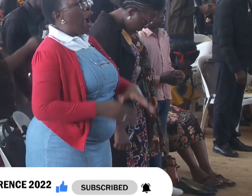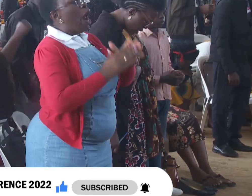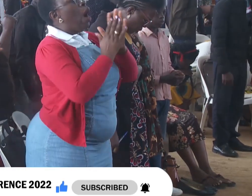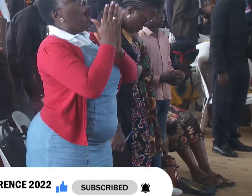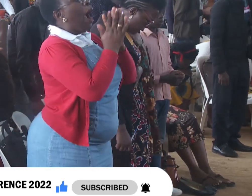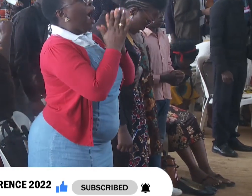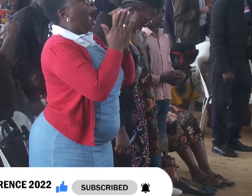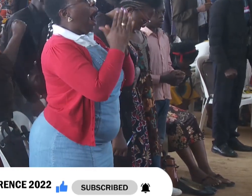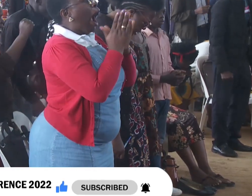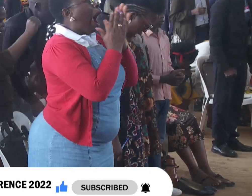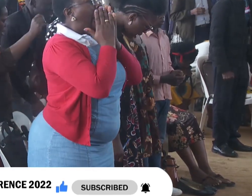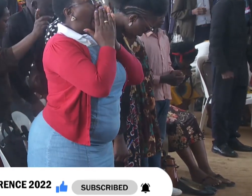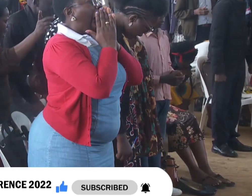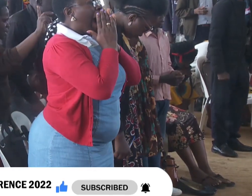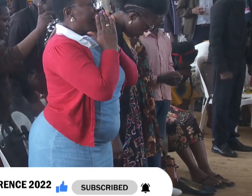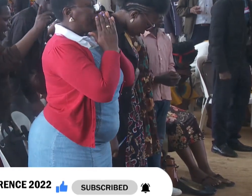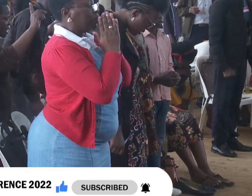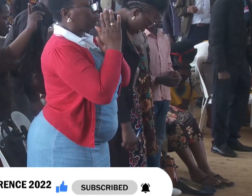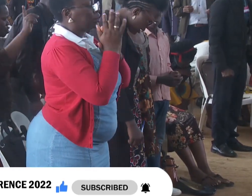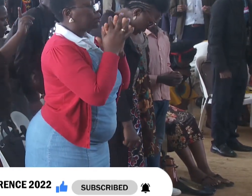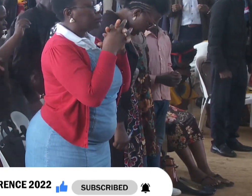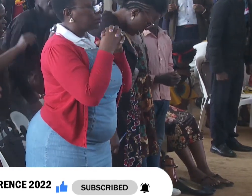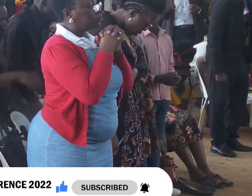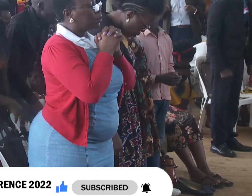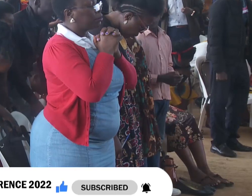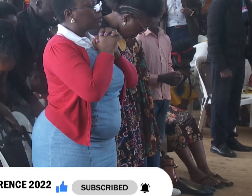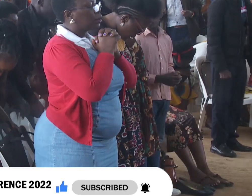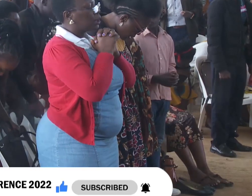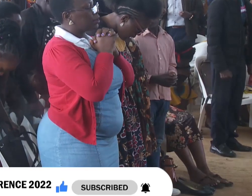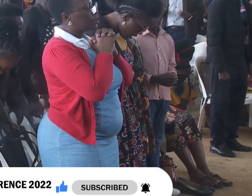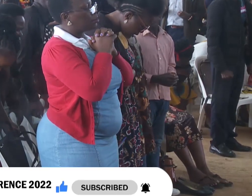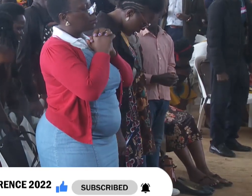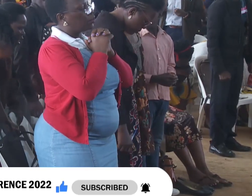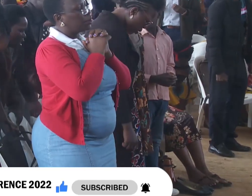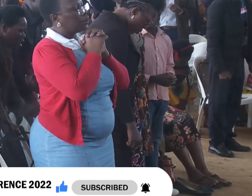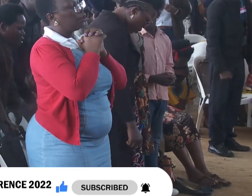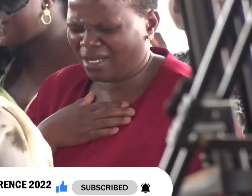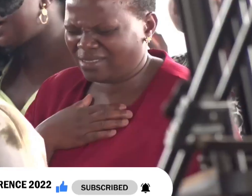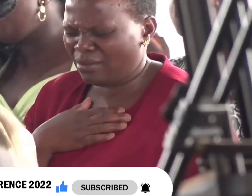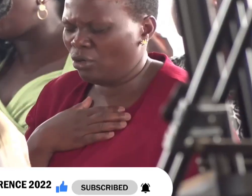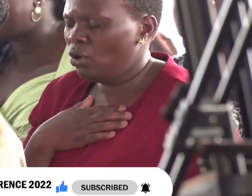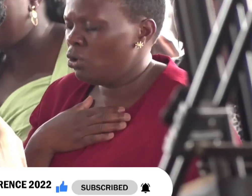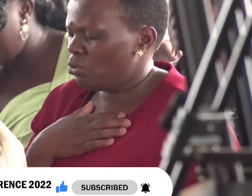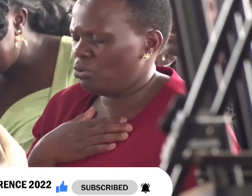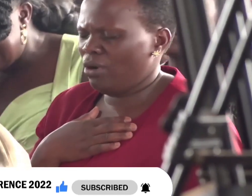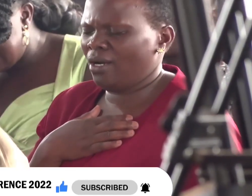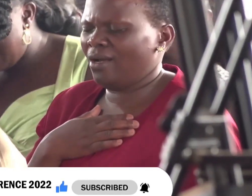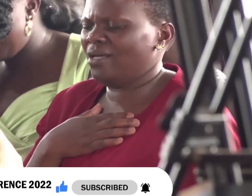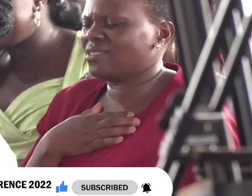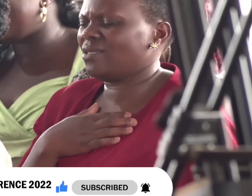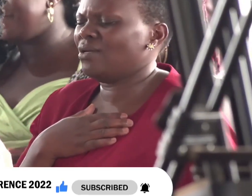buli muntu buli ayambadde omubiri kimukwanidde okusaba yesu nyamba nsabe yesu nyamba